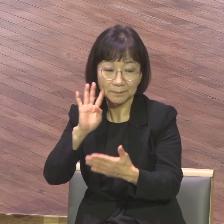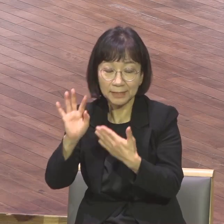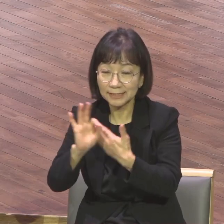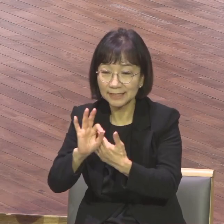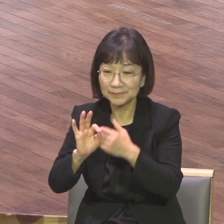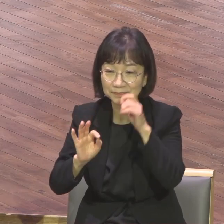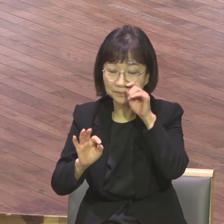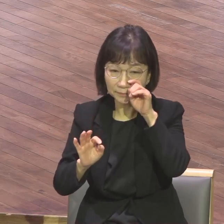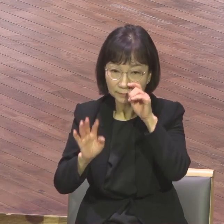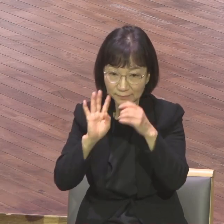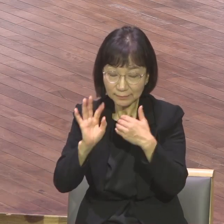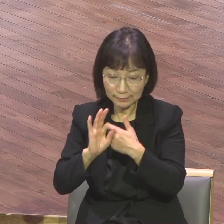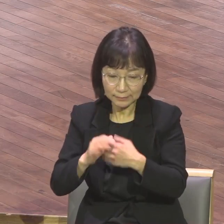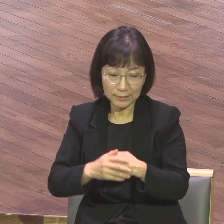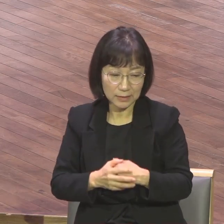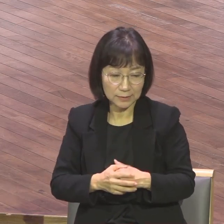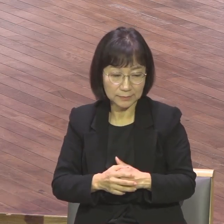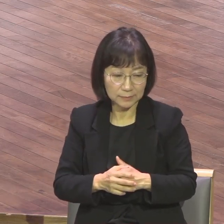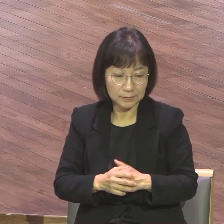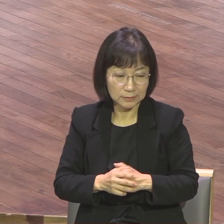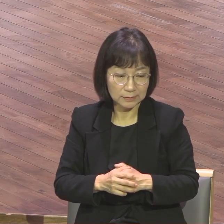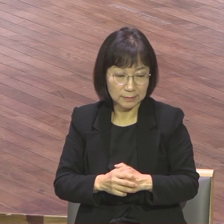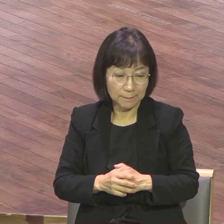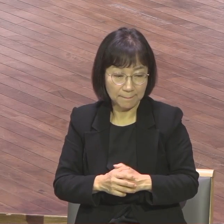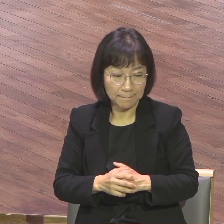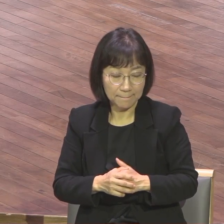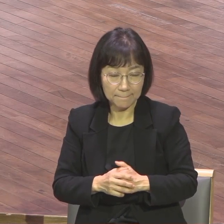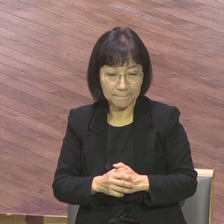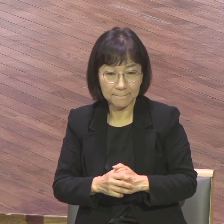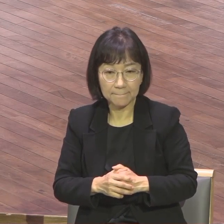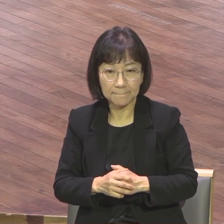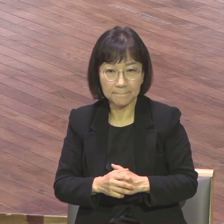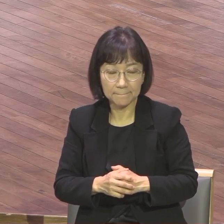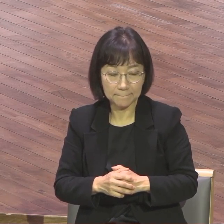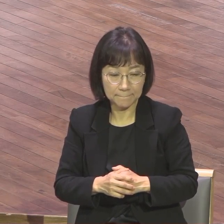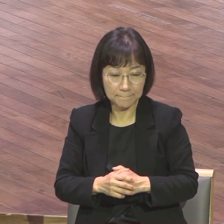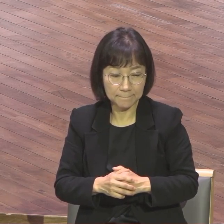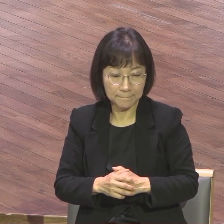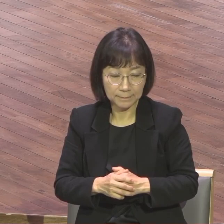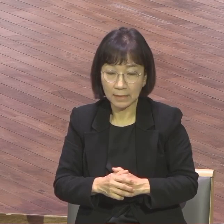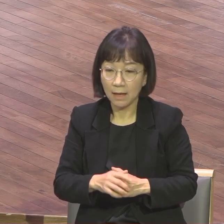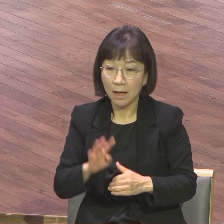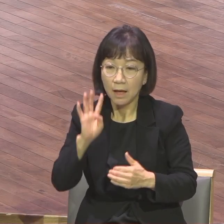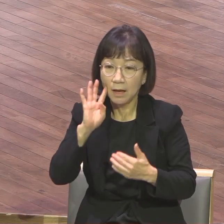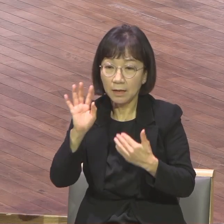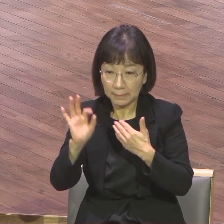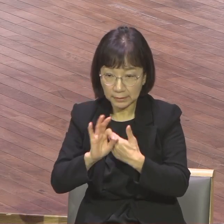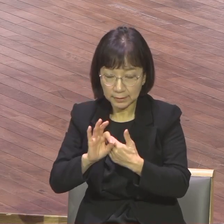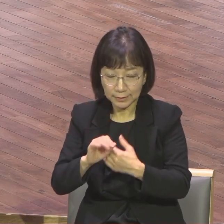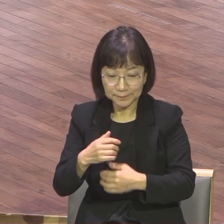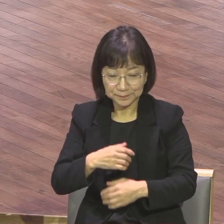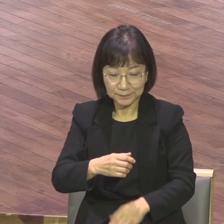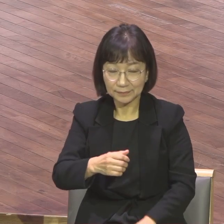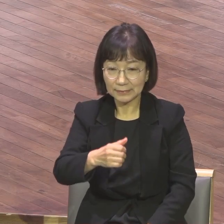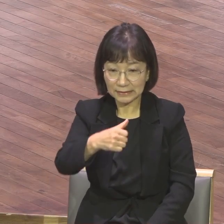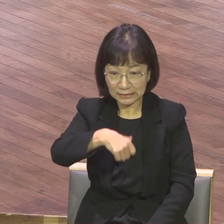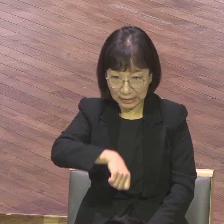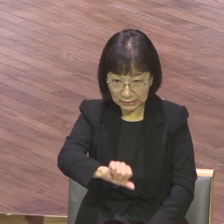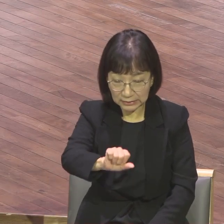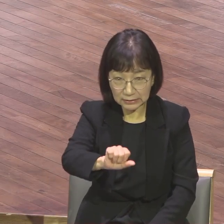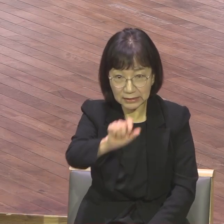십자가 처형을 받아가지고 그렇게 달려서 죽는 모습을 본다 하면 부모가 어떤 마음을 가지겠어요?